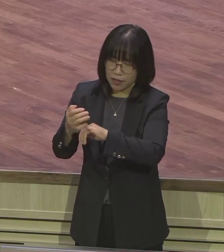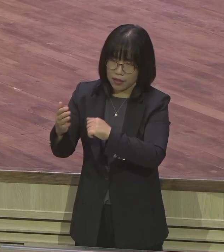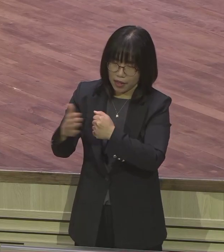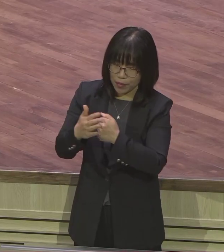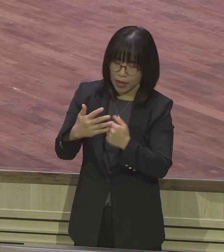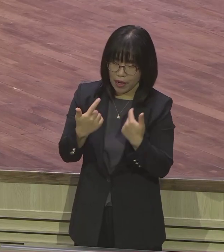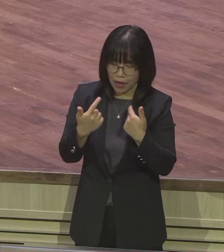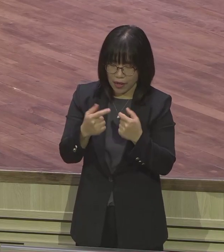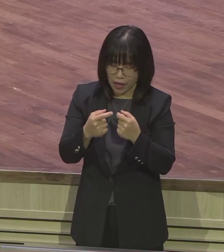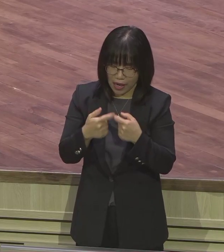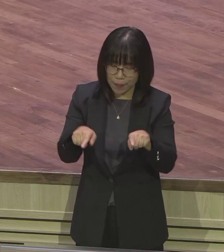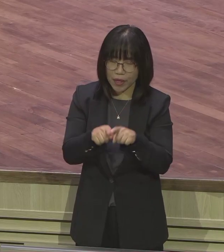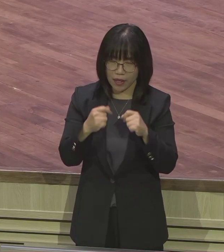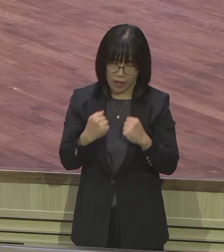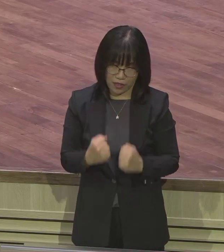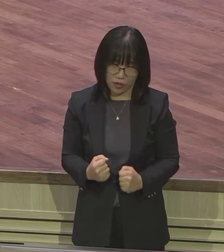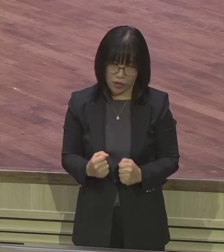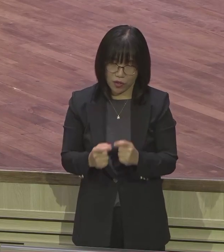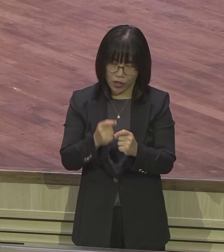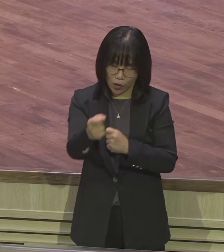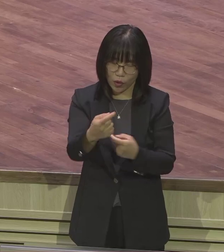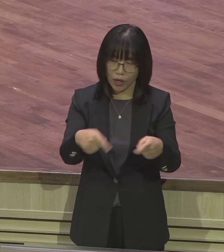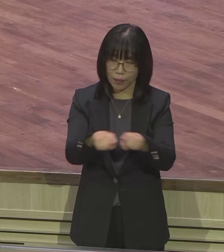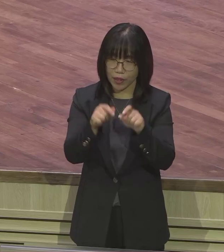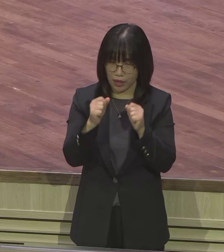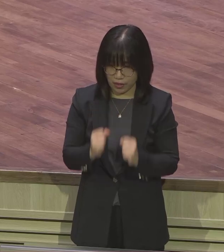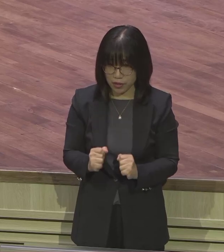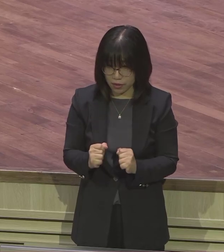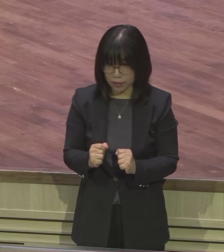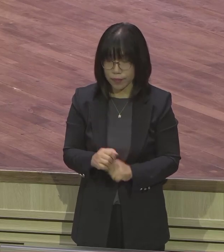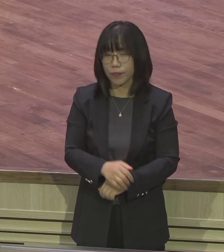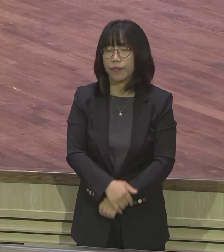영원히 함께 계신다. 그 말씀이.